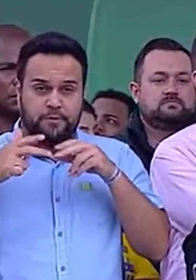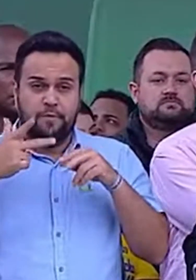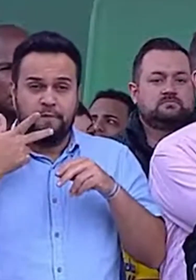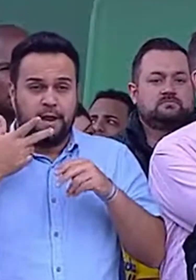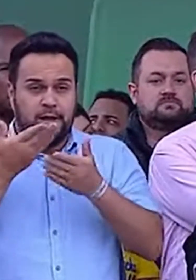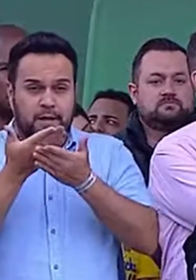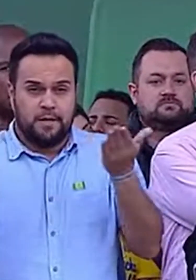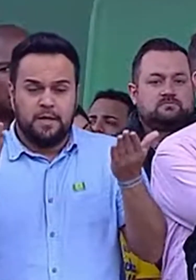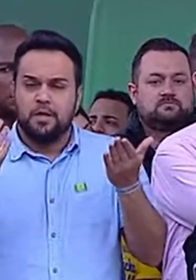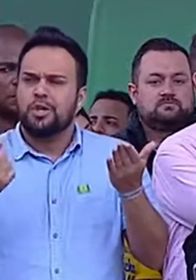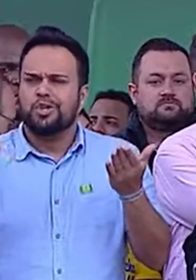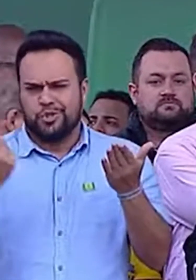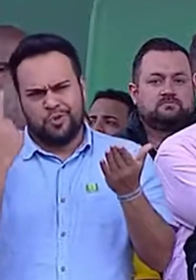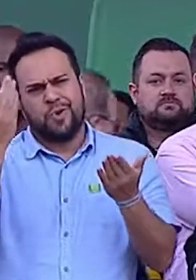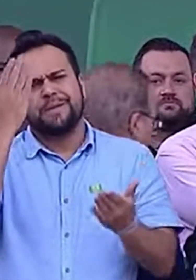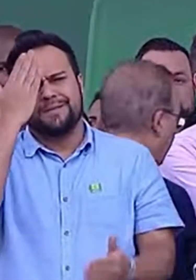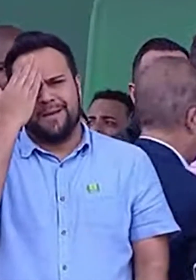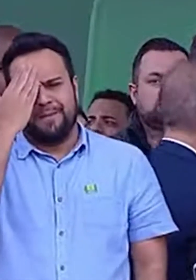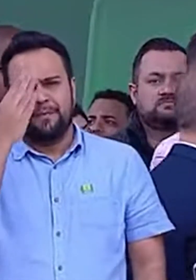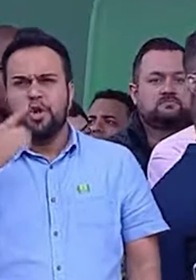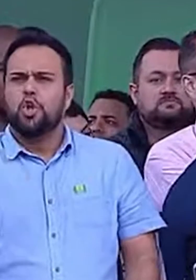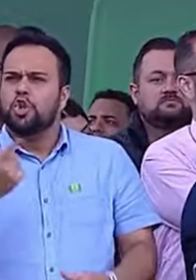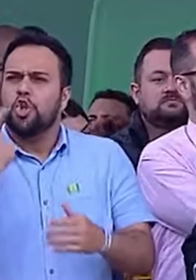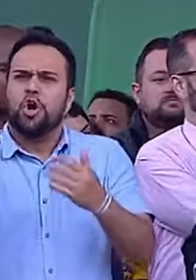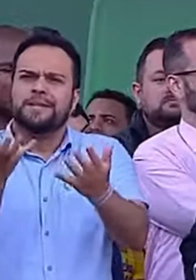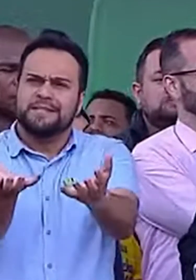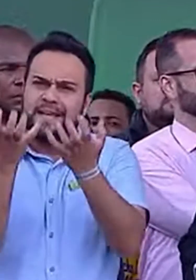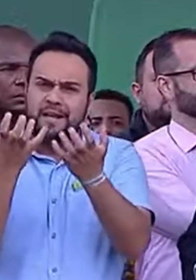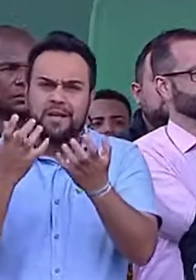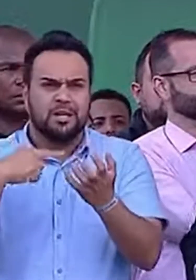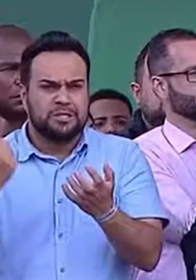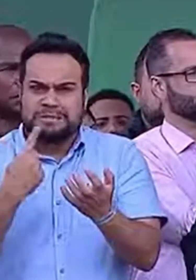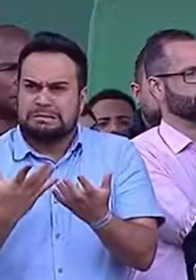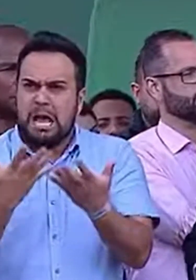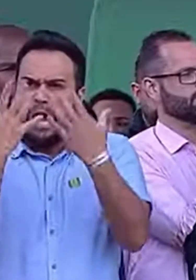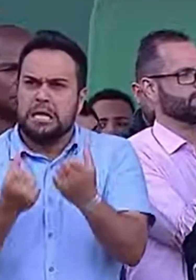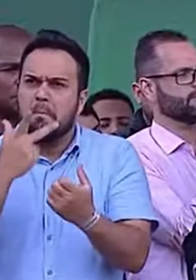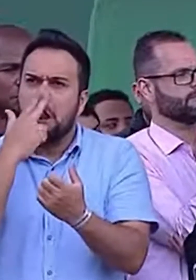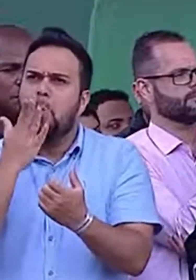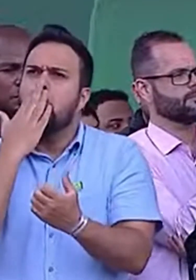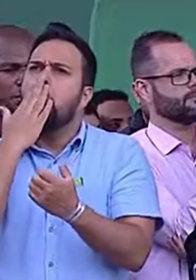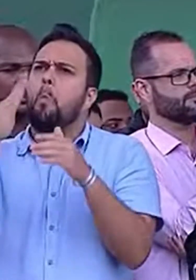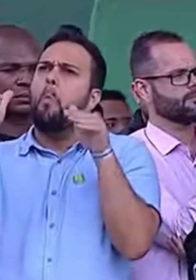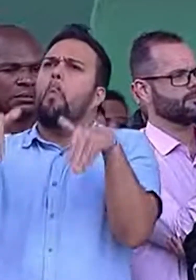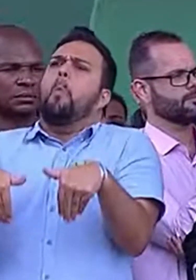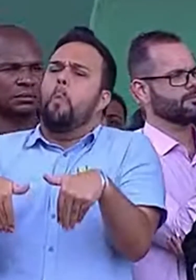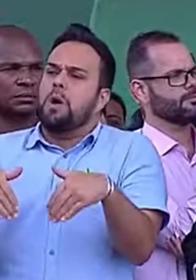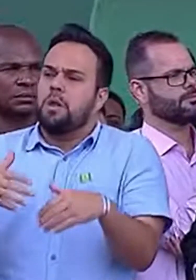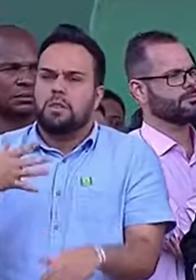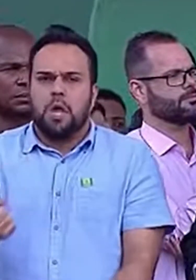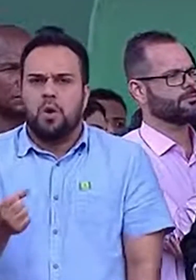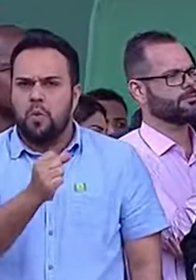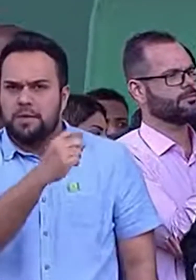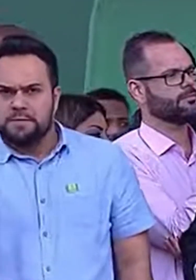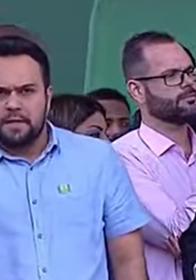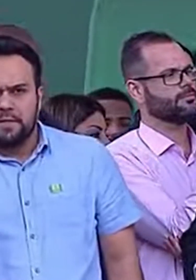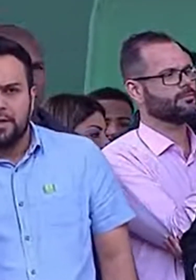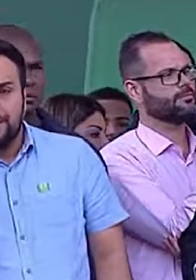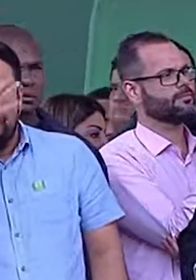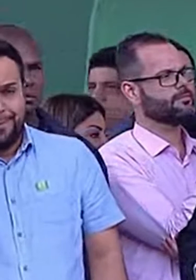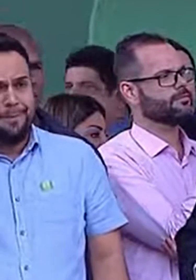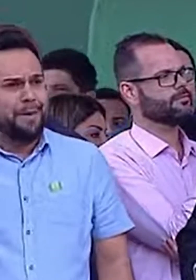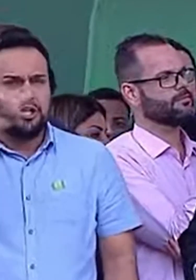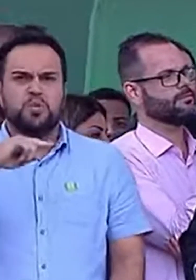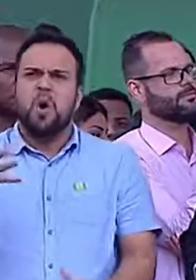nós sabemos o que queremos Não podemos aceitar passivamente aqueles que